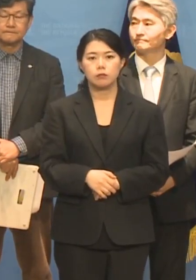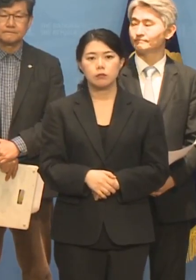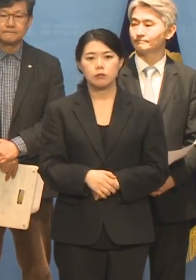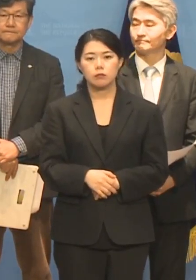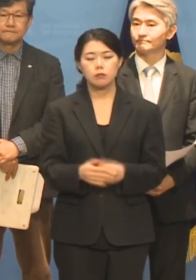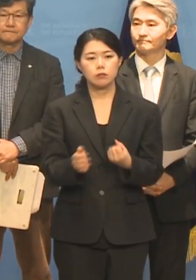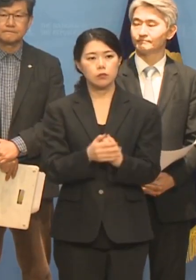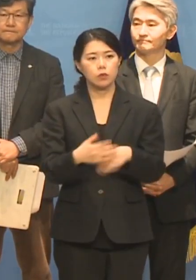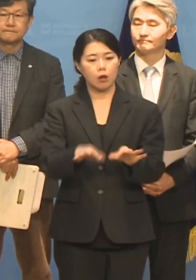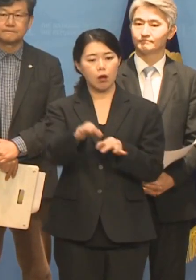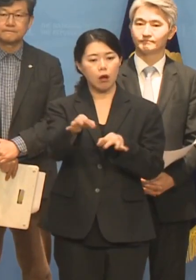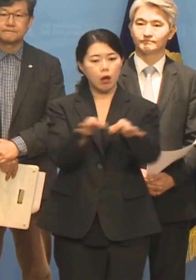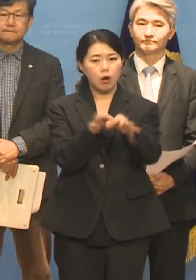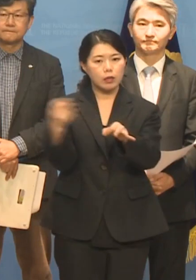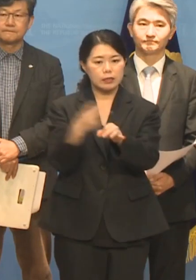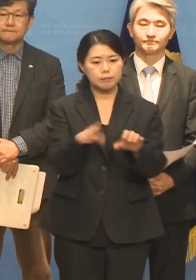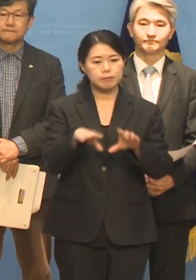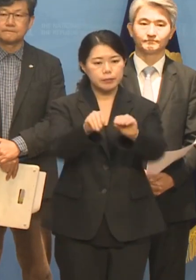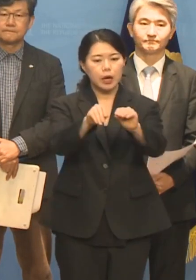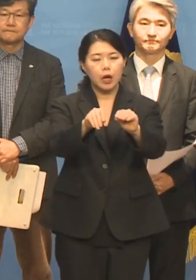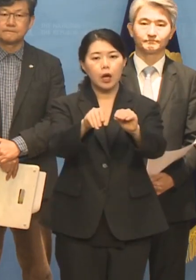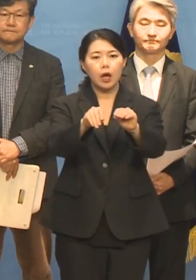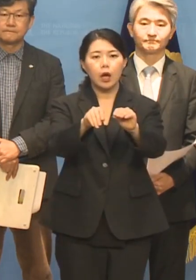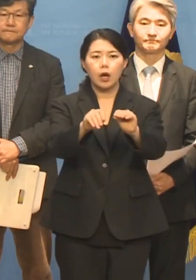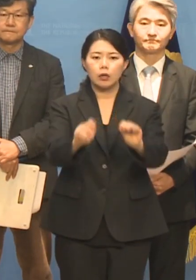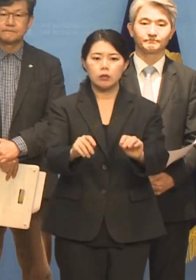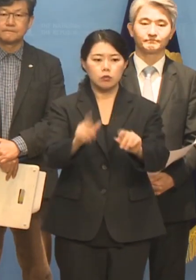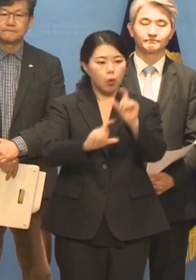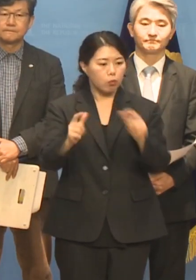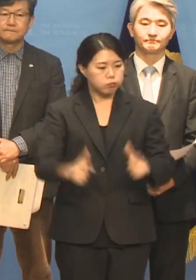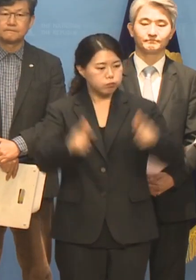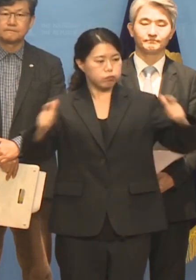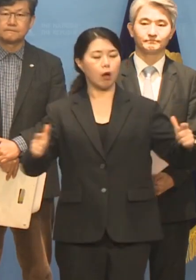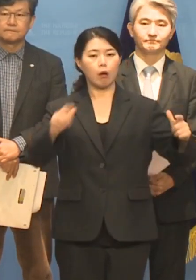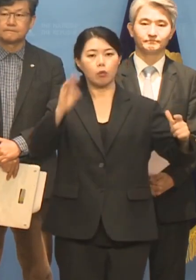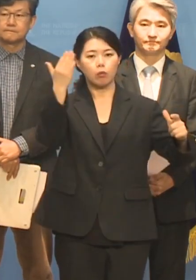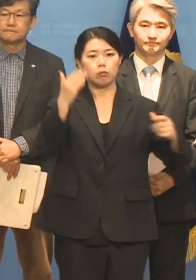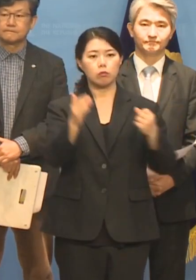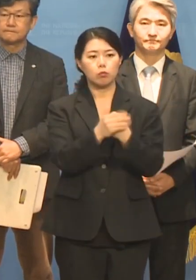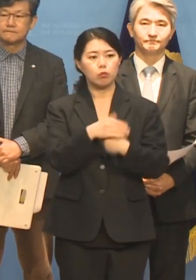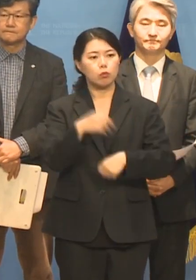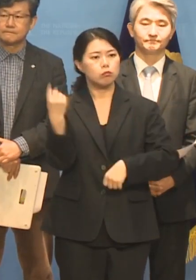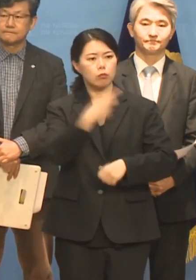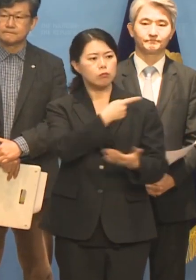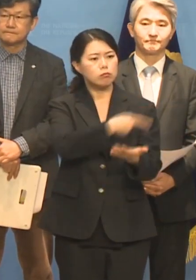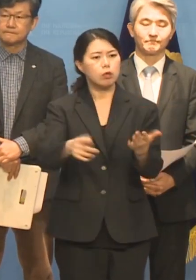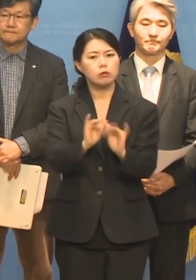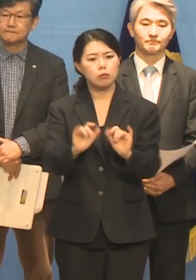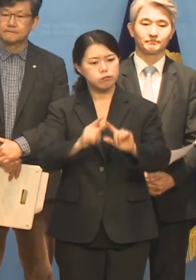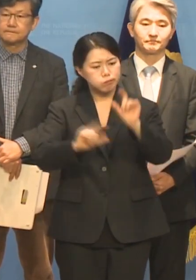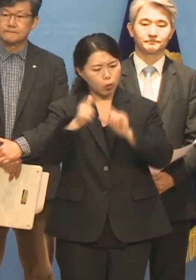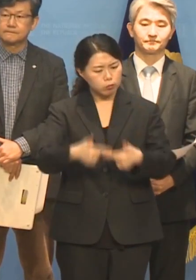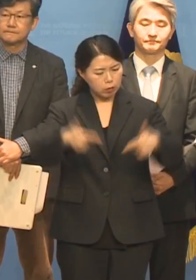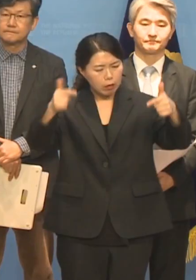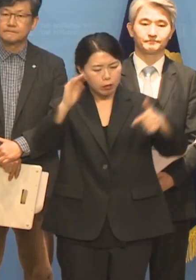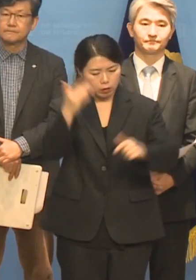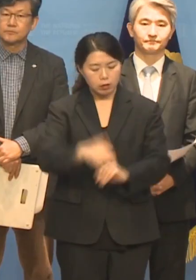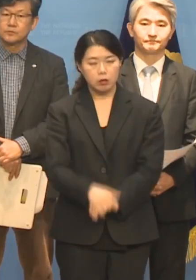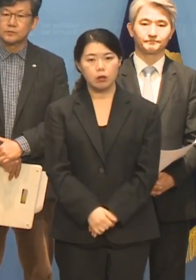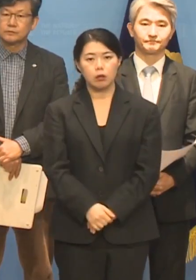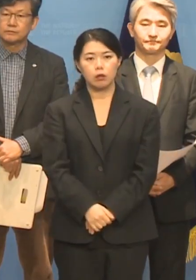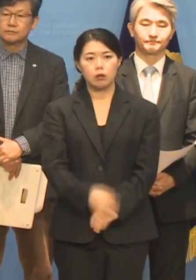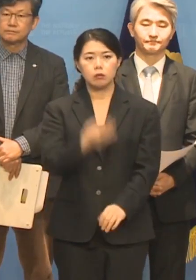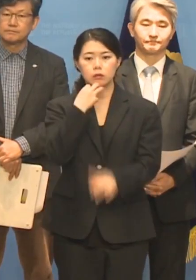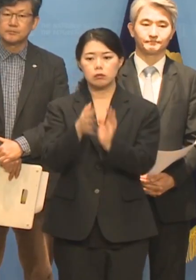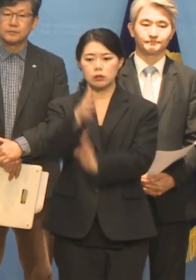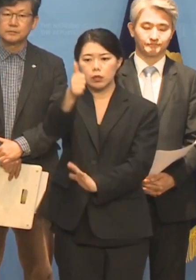이 거래 자체를 차단시키는 것이 굉장히 확대됨으로써 또 선의의 피해자들을 양산하고 있는 상황입니다. 오세훈